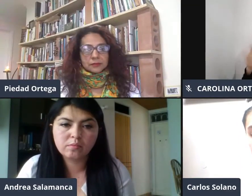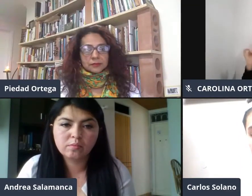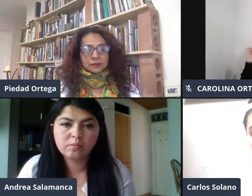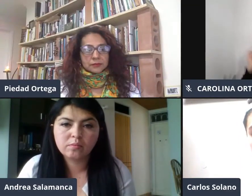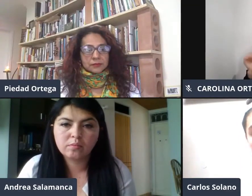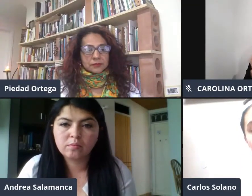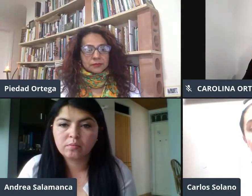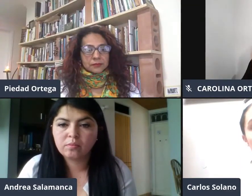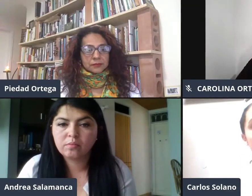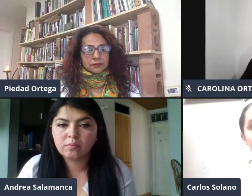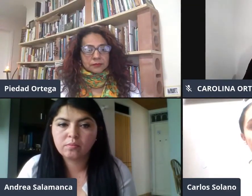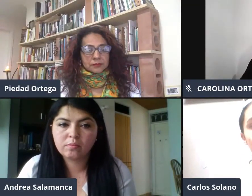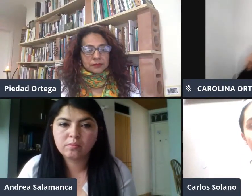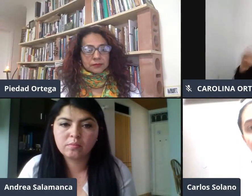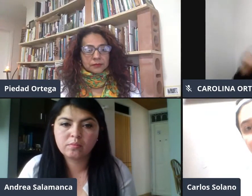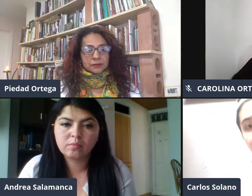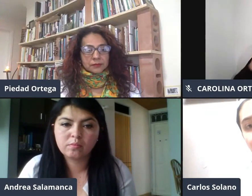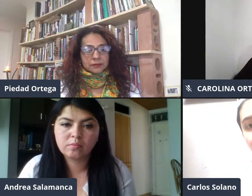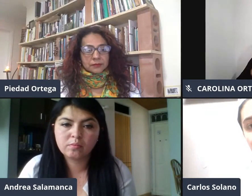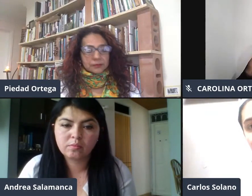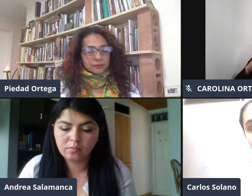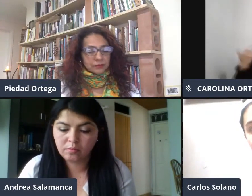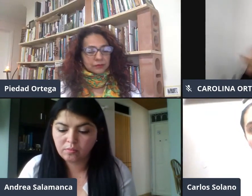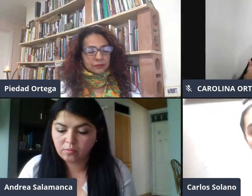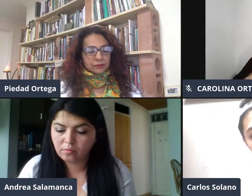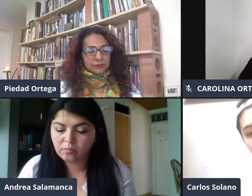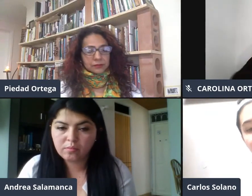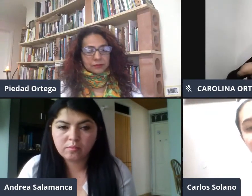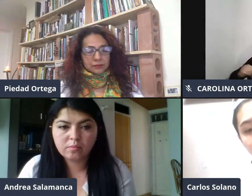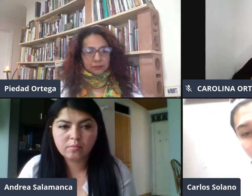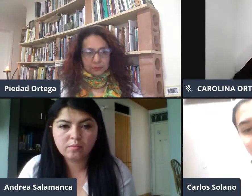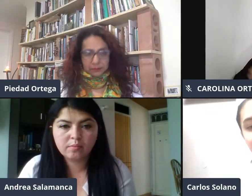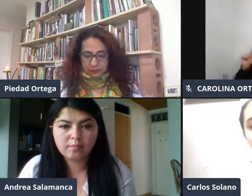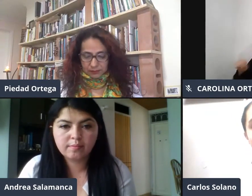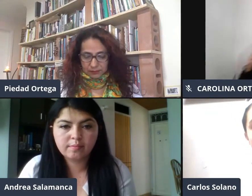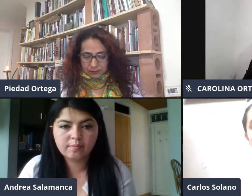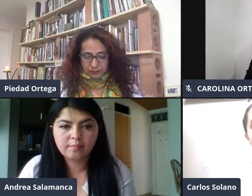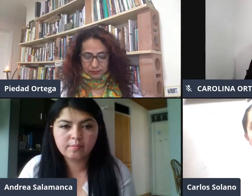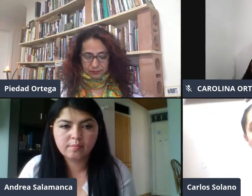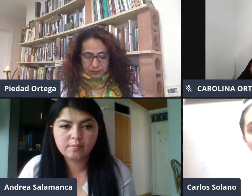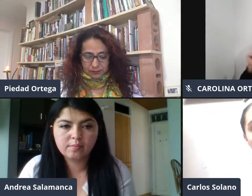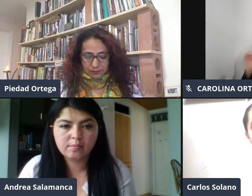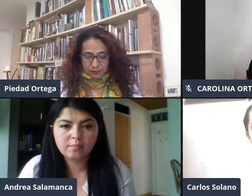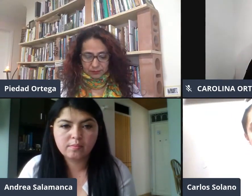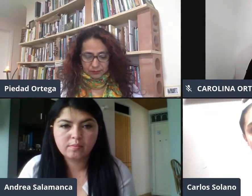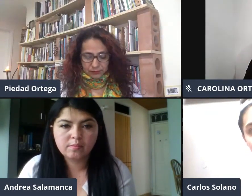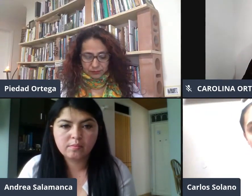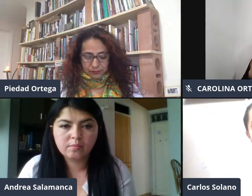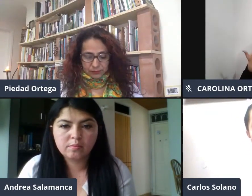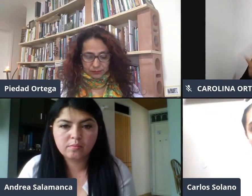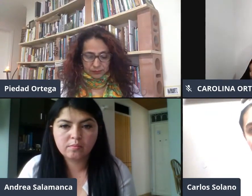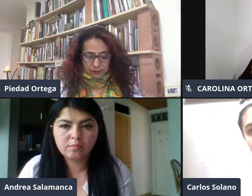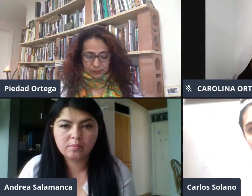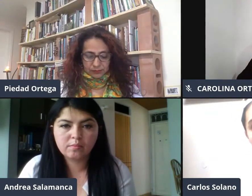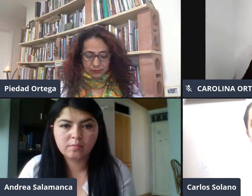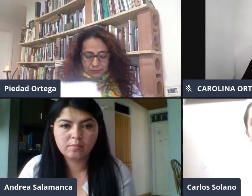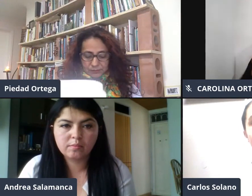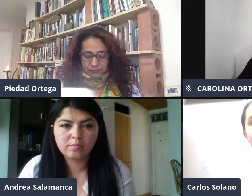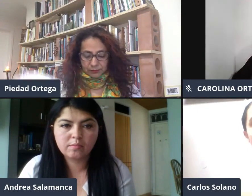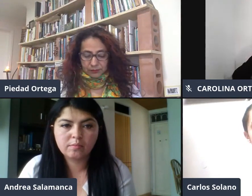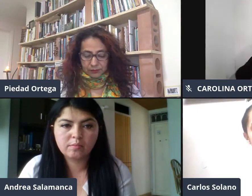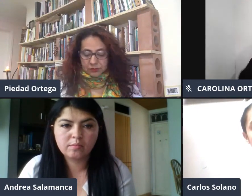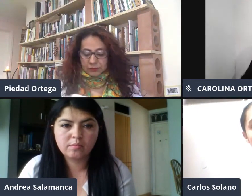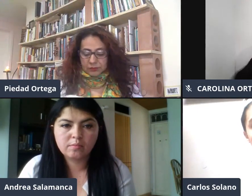privado y tiene una experiencia y un bagaje en tema de educación. Hoy también está con esos temas de plataformas, de tareas virtuales,